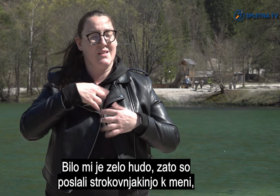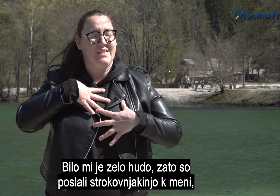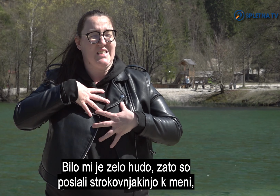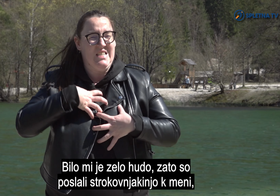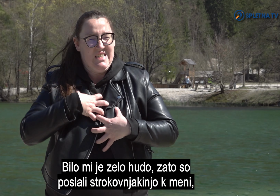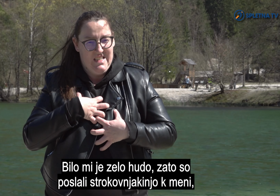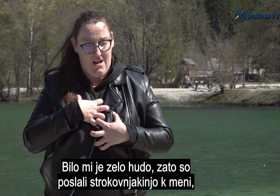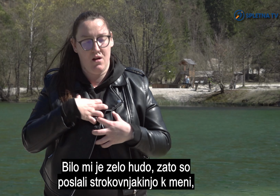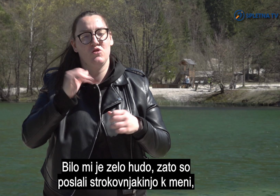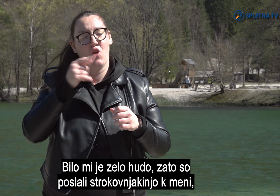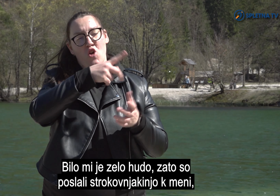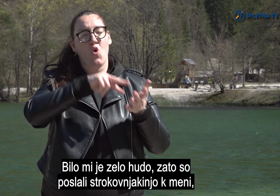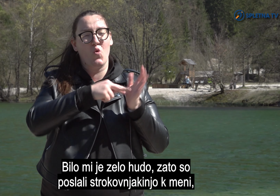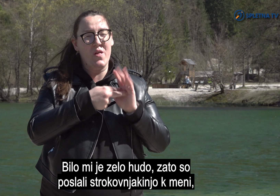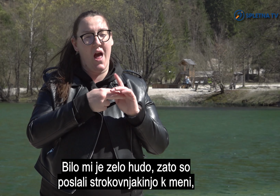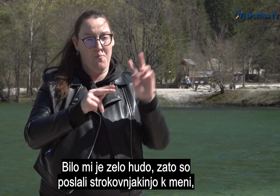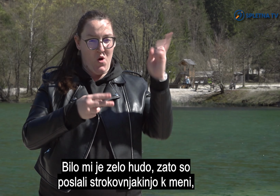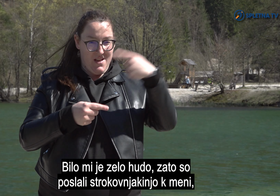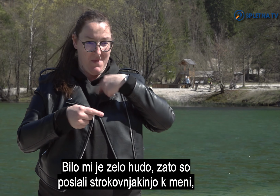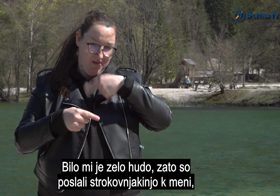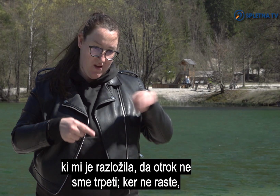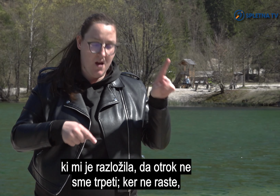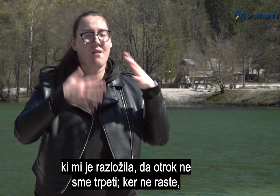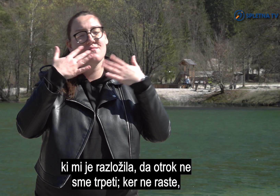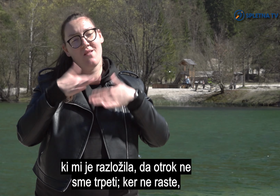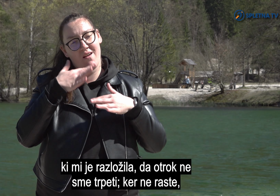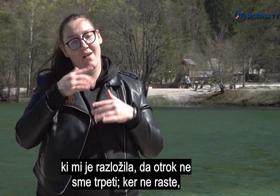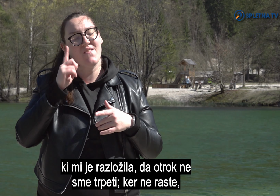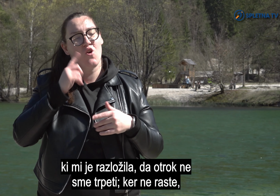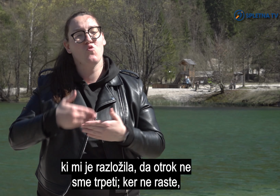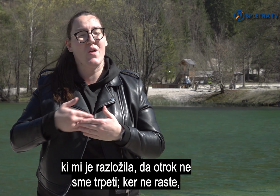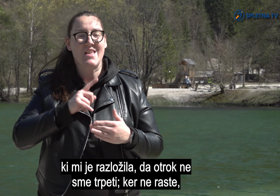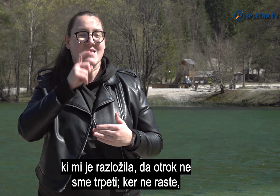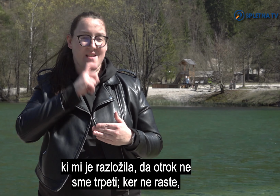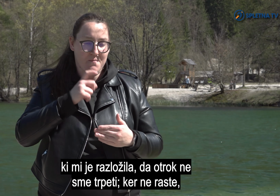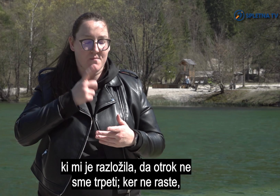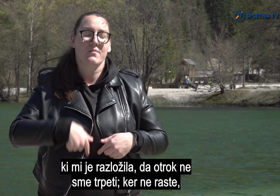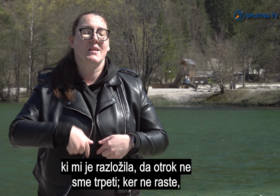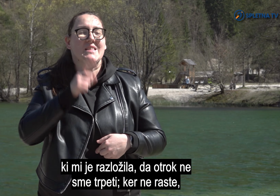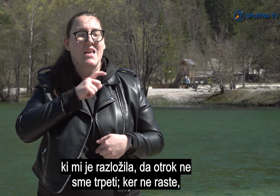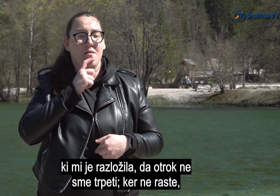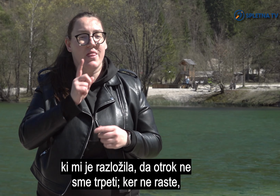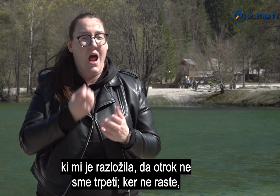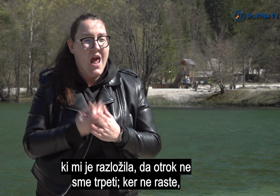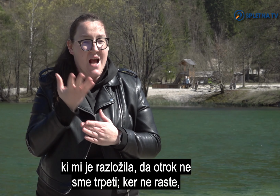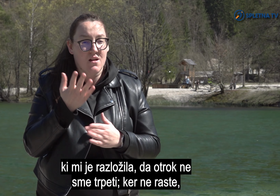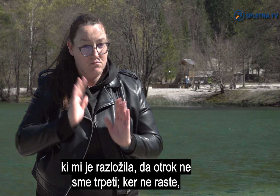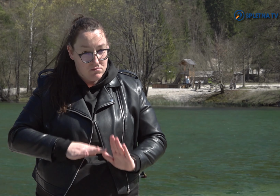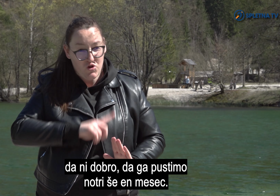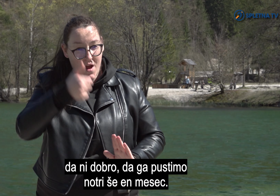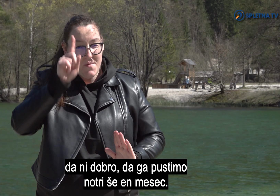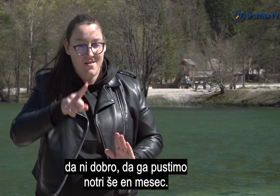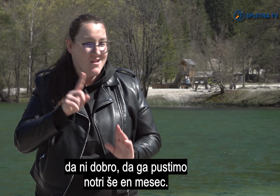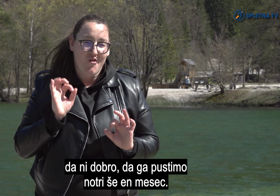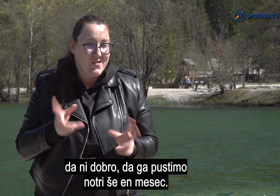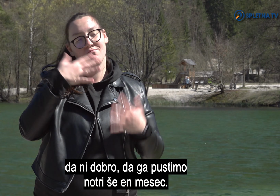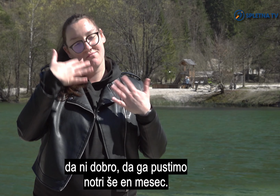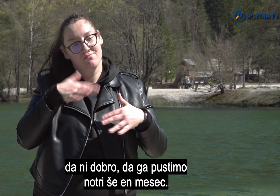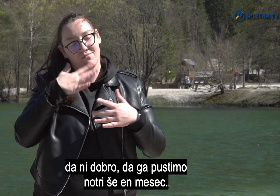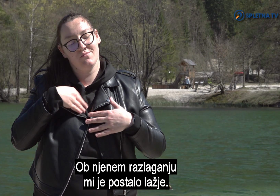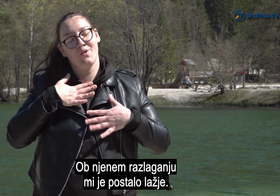Bilo mi je zelo hudo, zato so poslali strokovnjakinjo k meni, ki mi je razložila, da otrok ne sme trpeti. Ker ne raste, da ni dobro,